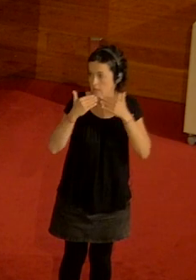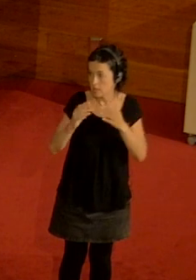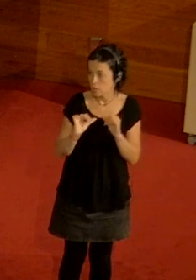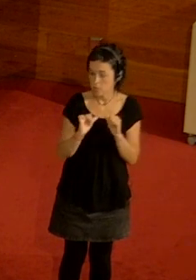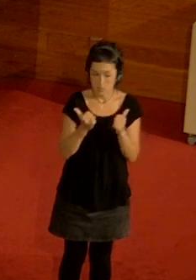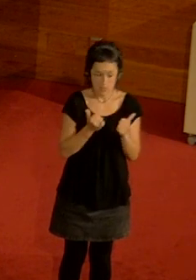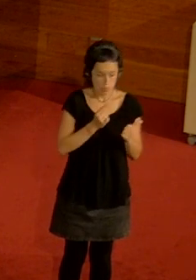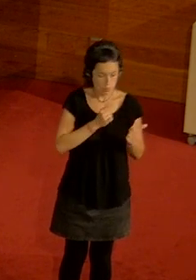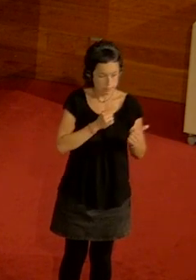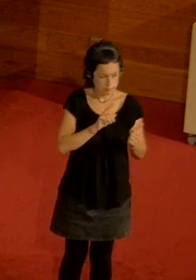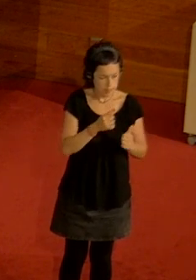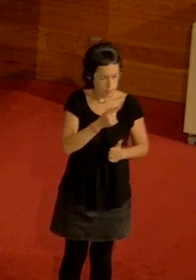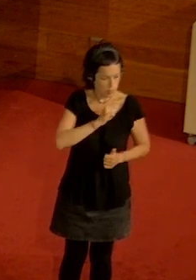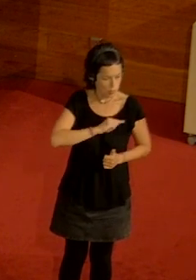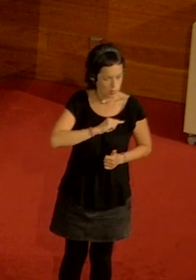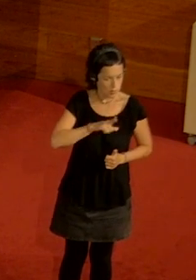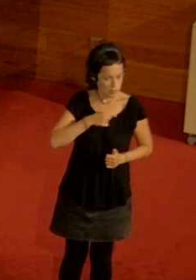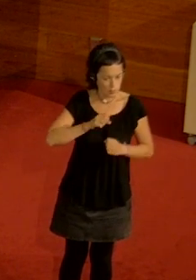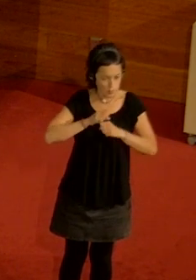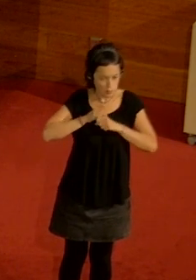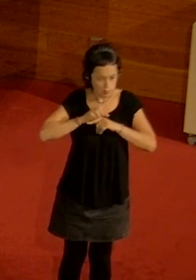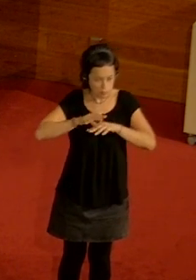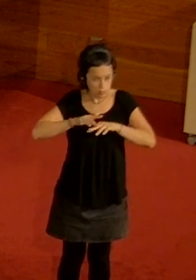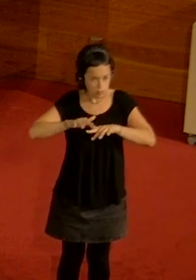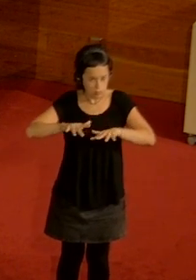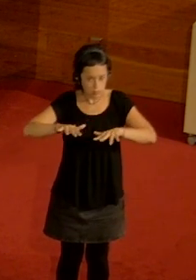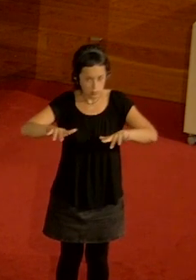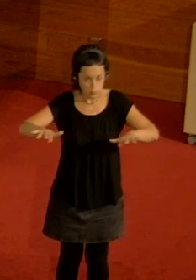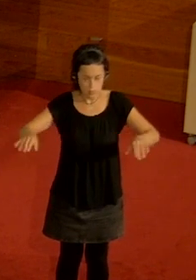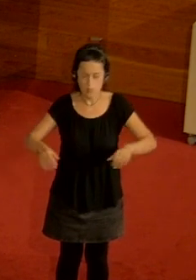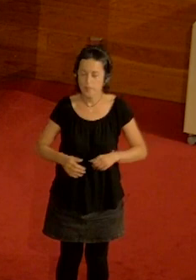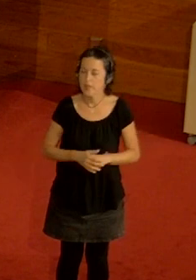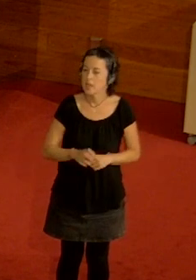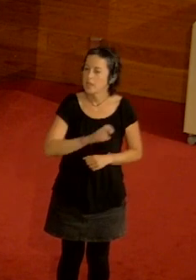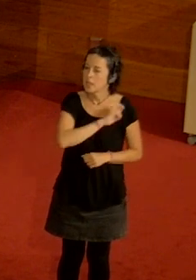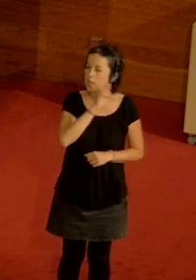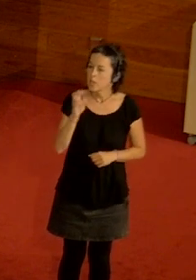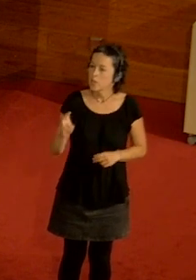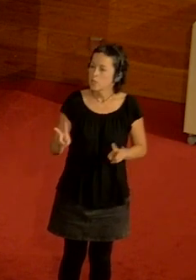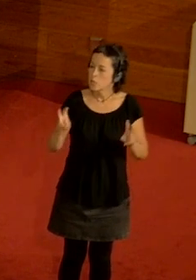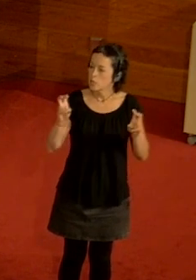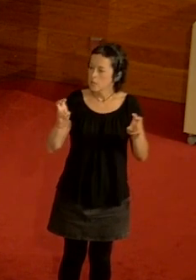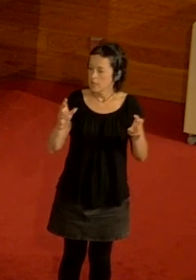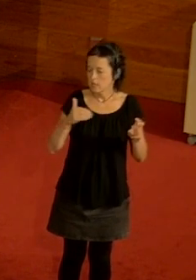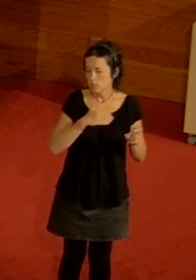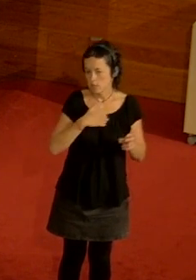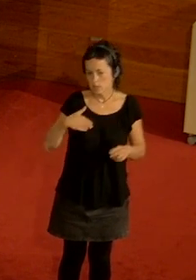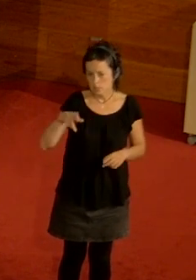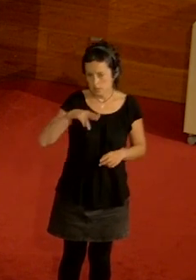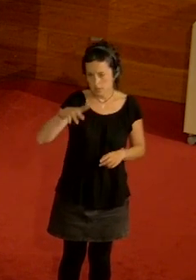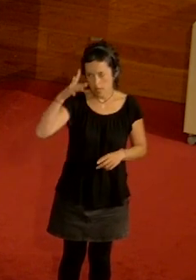conciencia que se va contagiando y extendiendo a otros y otro elemento que me gustaría Resaltar es el de la imaginación la